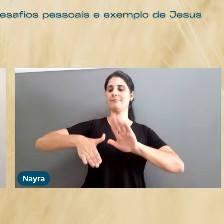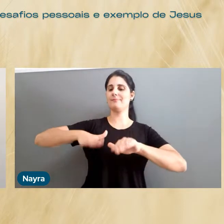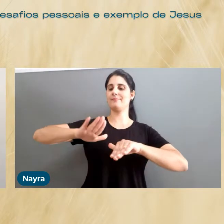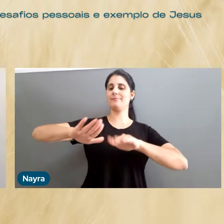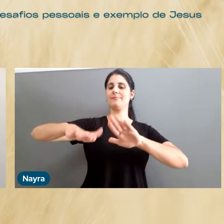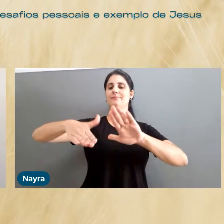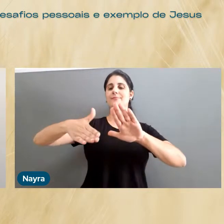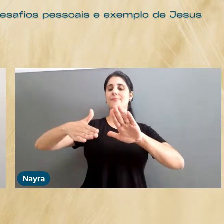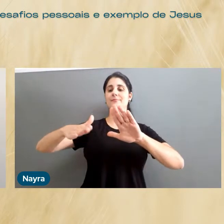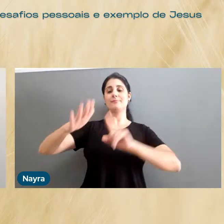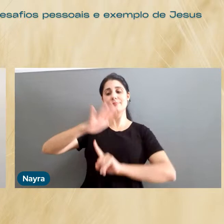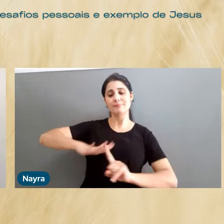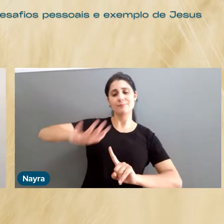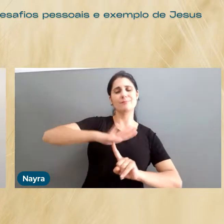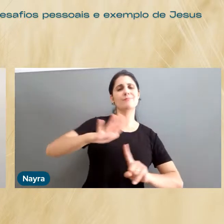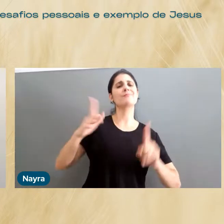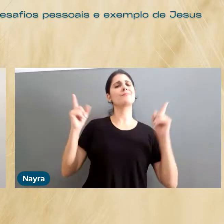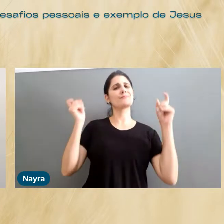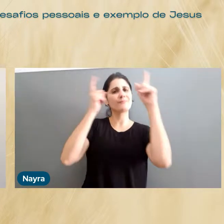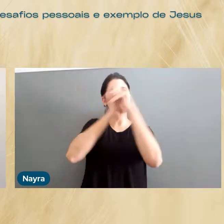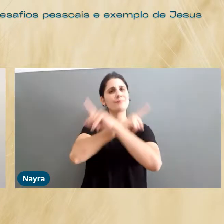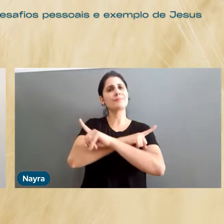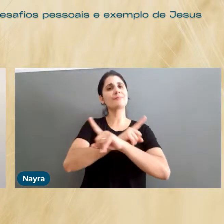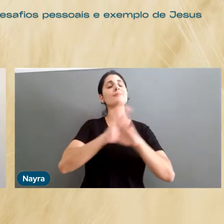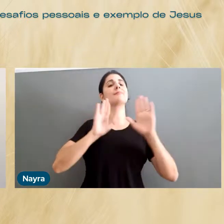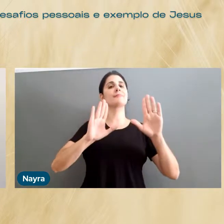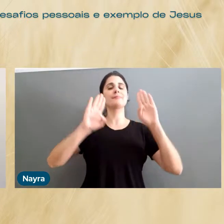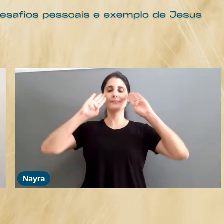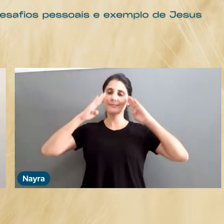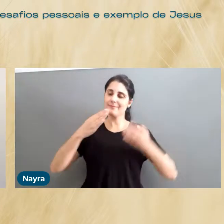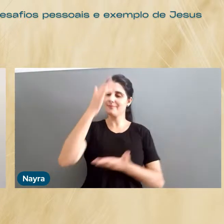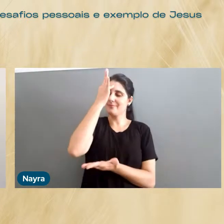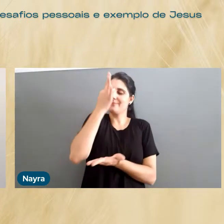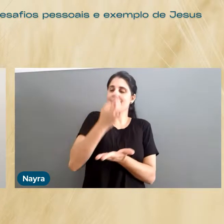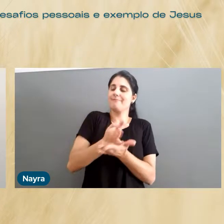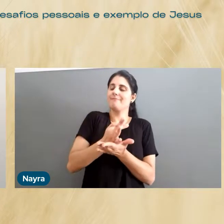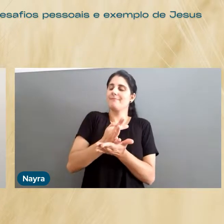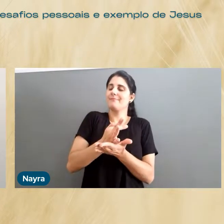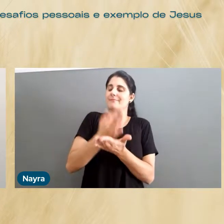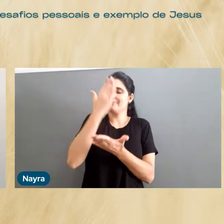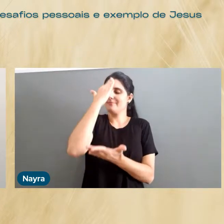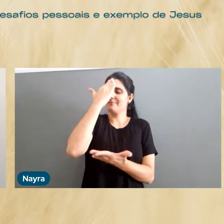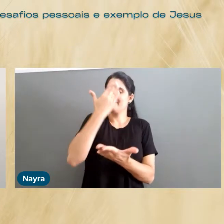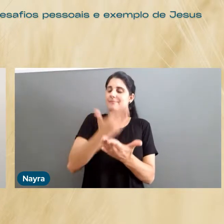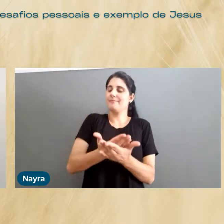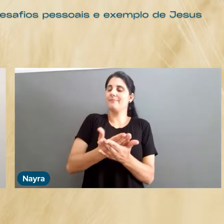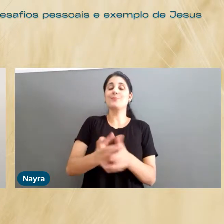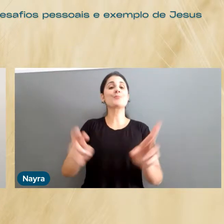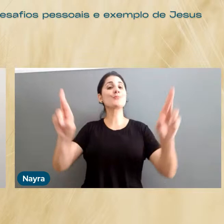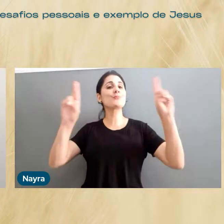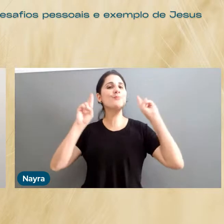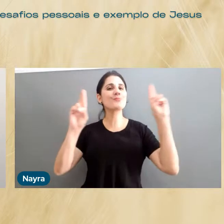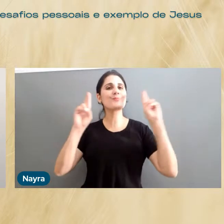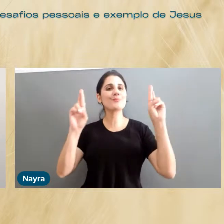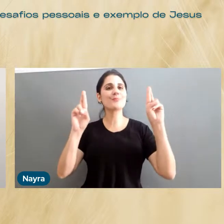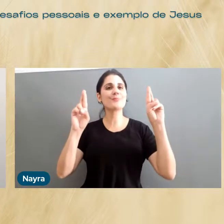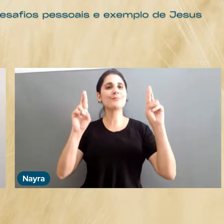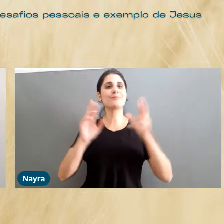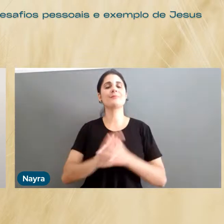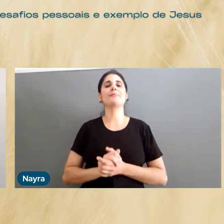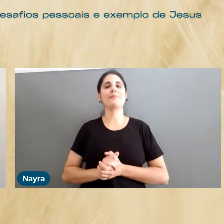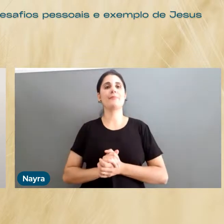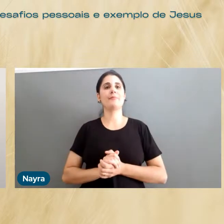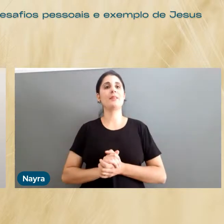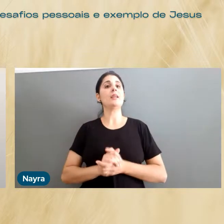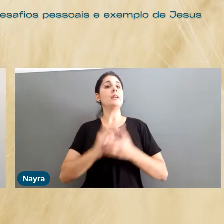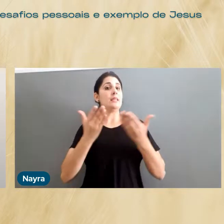da atualidade, sem perder a fé, a confiança e a esperança. E assim eu